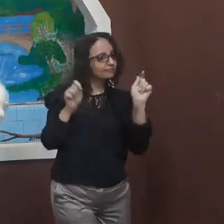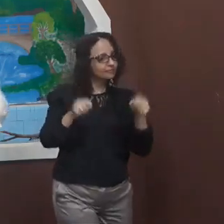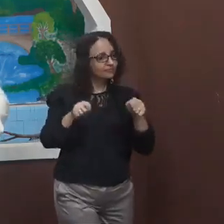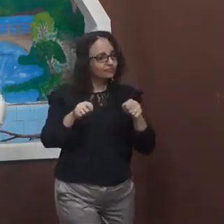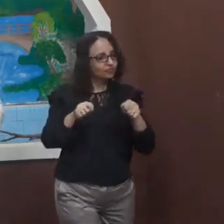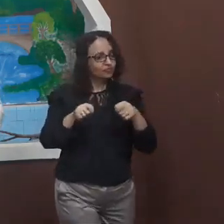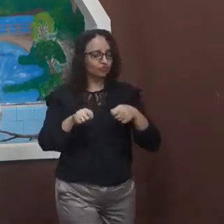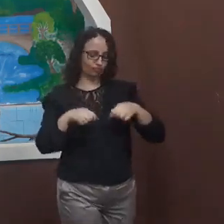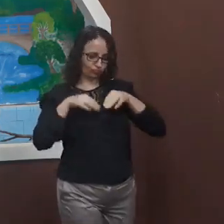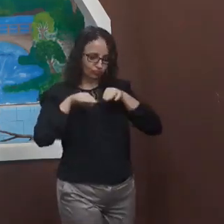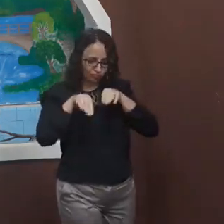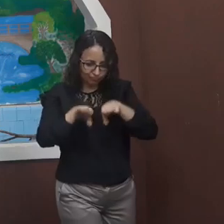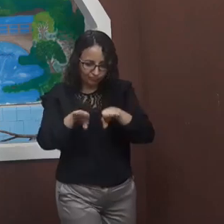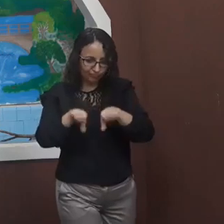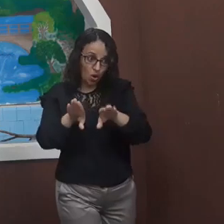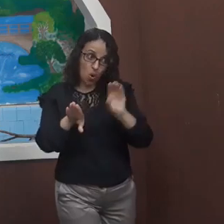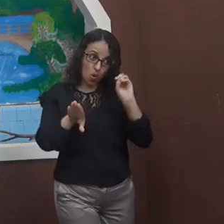lá,